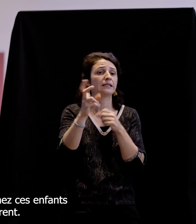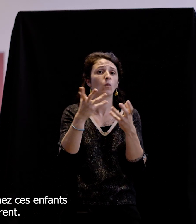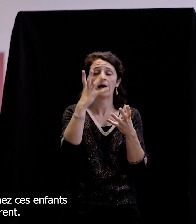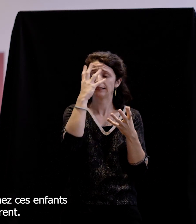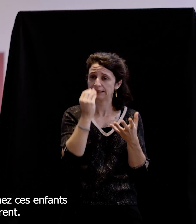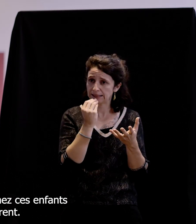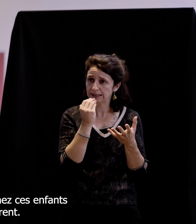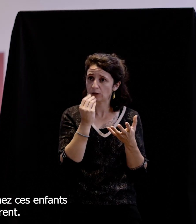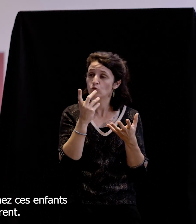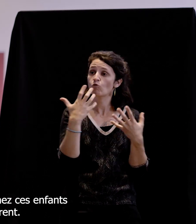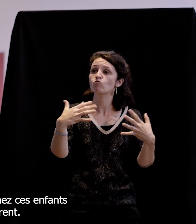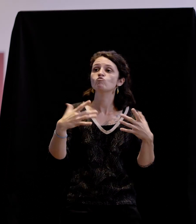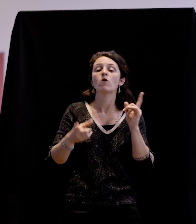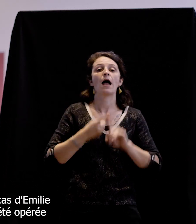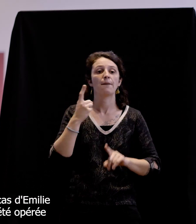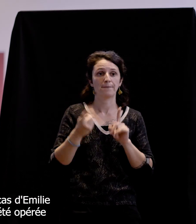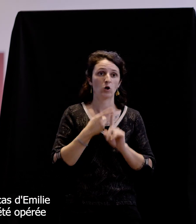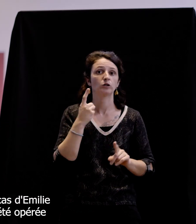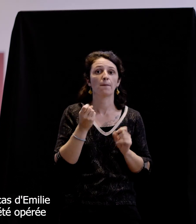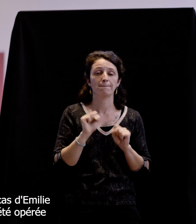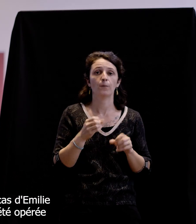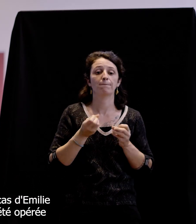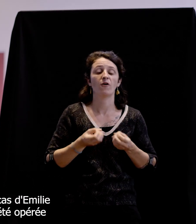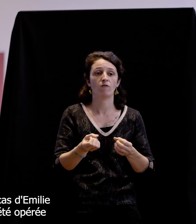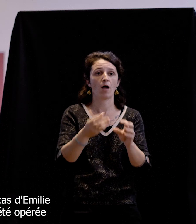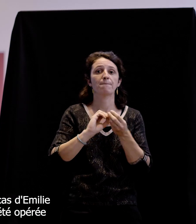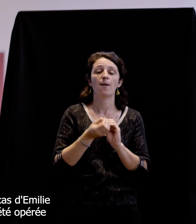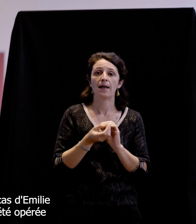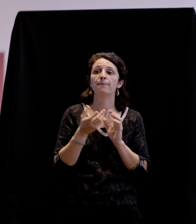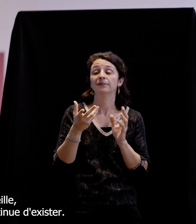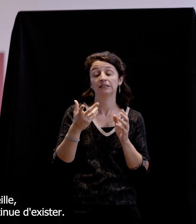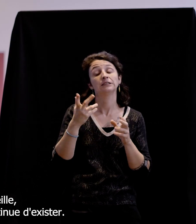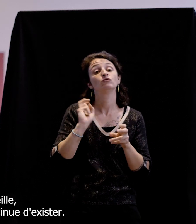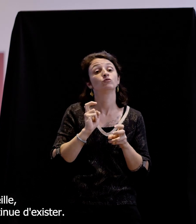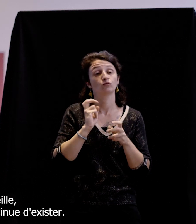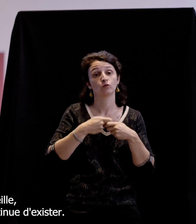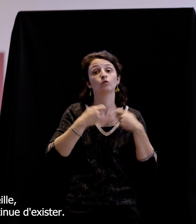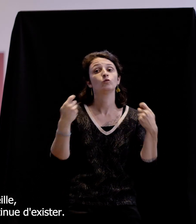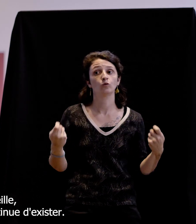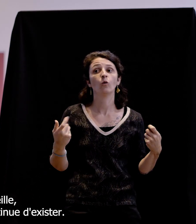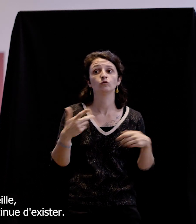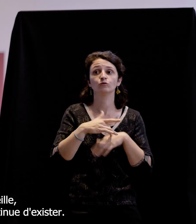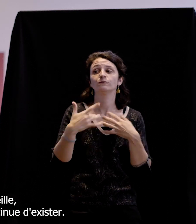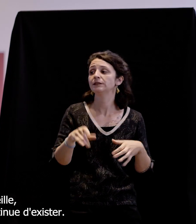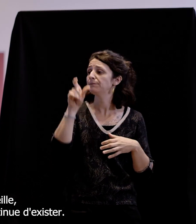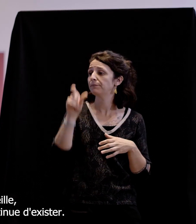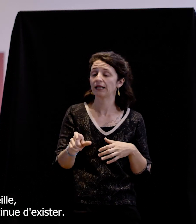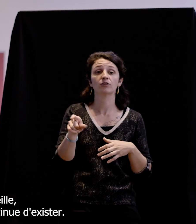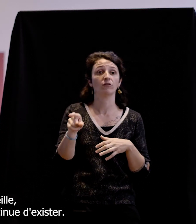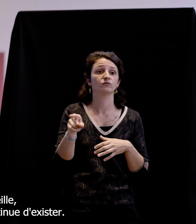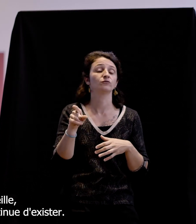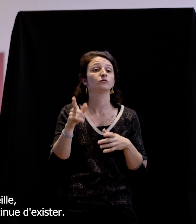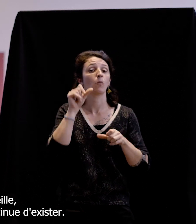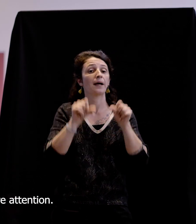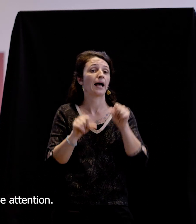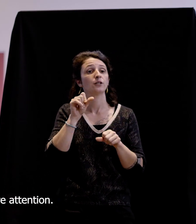sont importants chez ces enfants et ils durent. Et ça a été le cas d'Émilie quand elle a été opérée plus vieille, que le risque, il